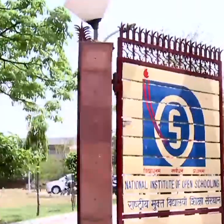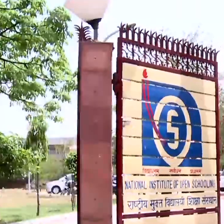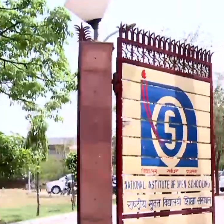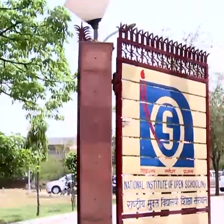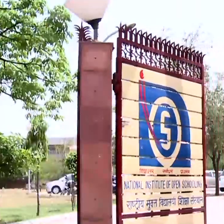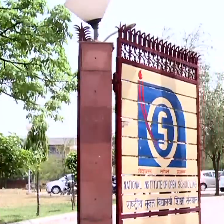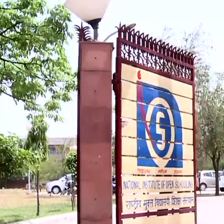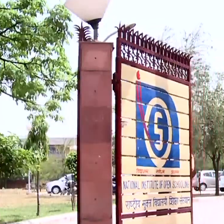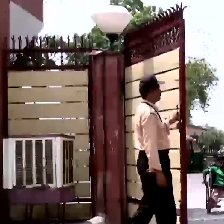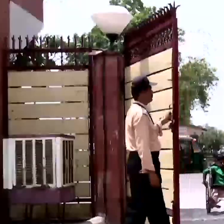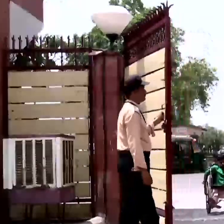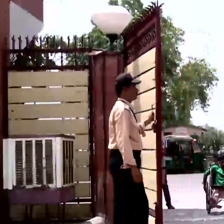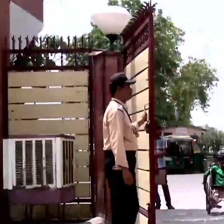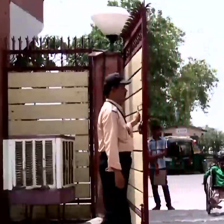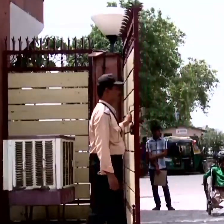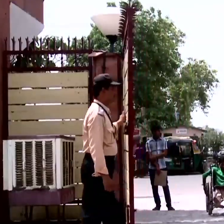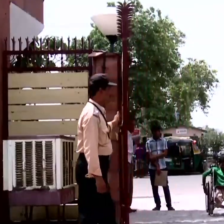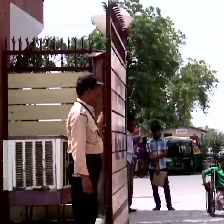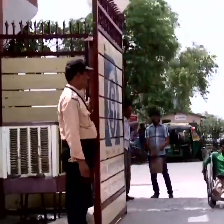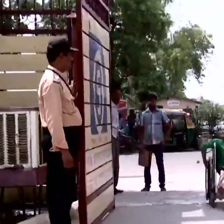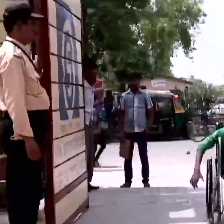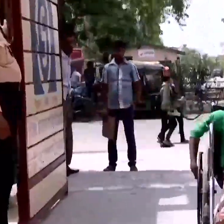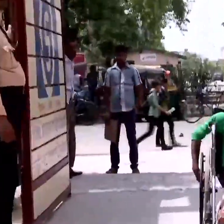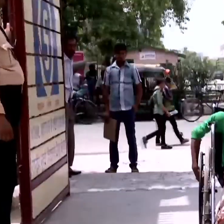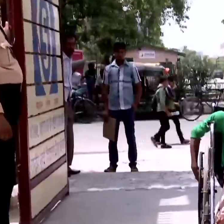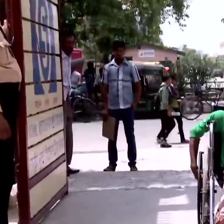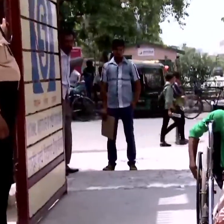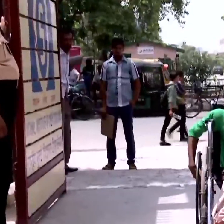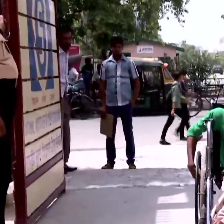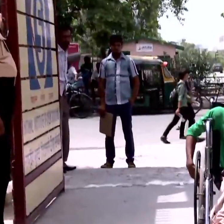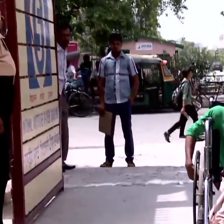जीवन ये प्रकाशित करने, राहों को आलोकित करने।